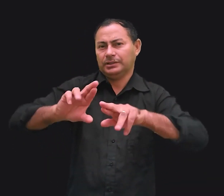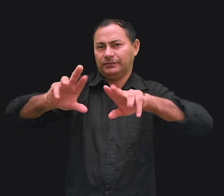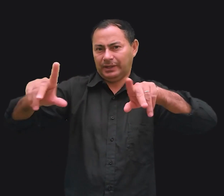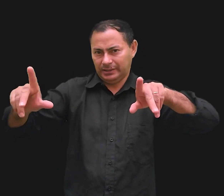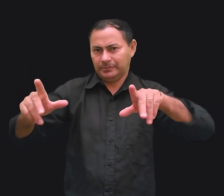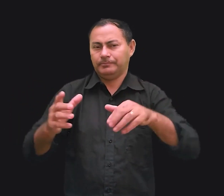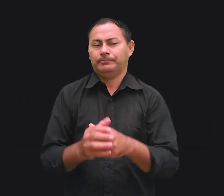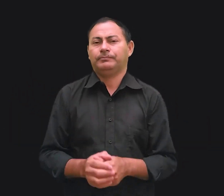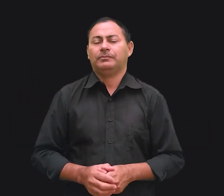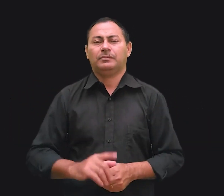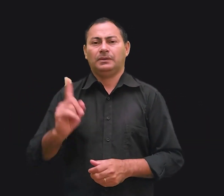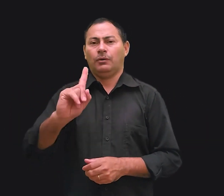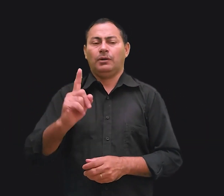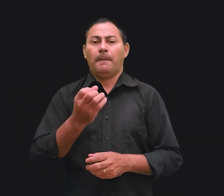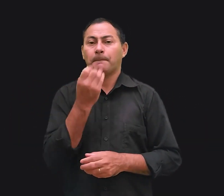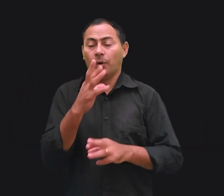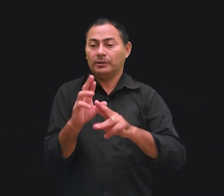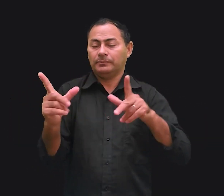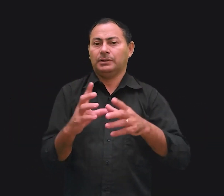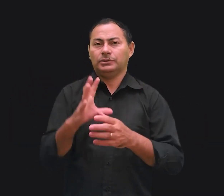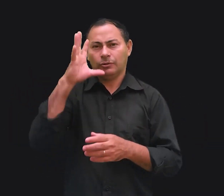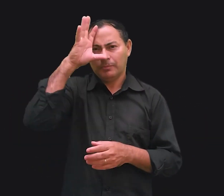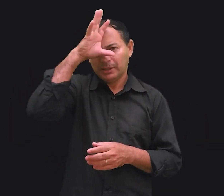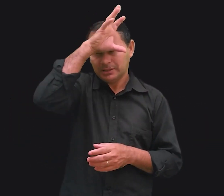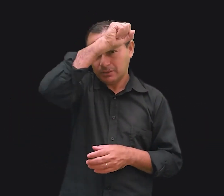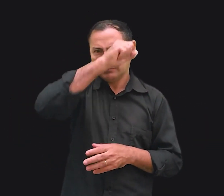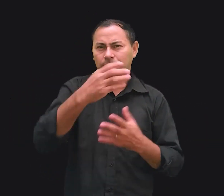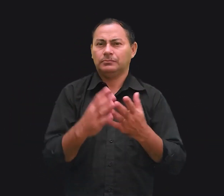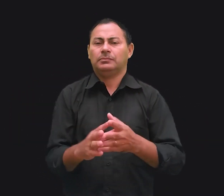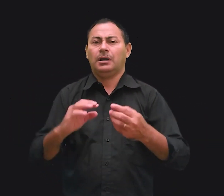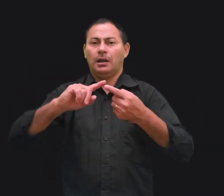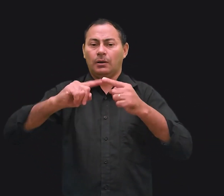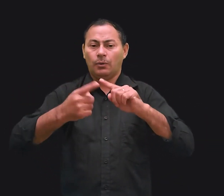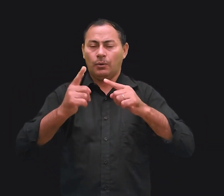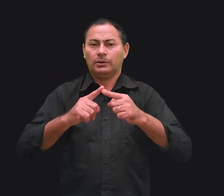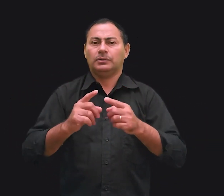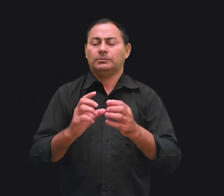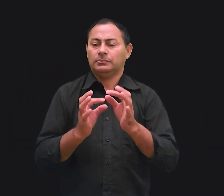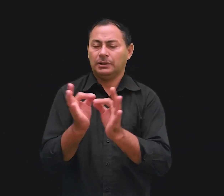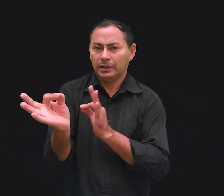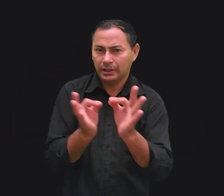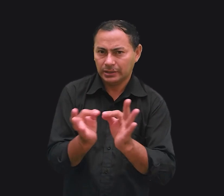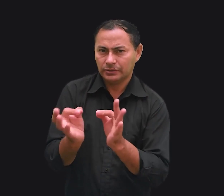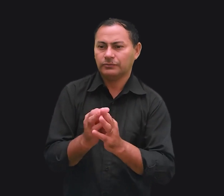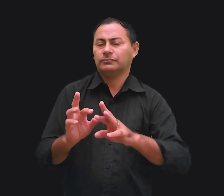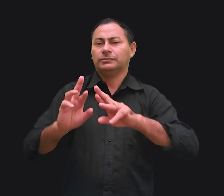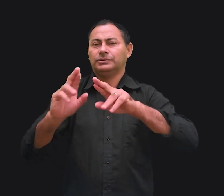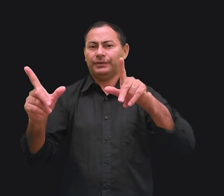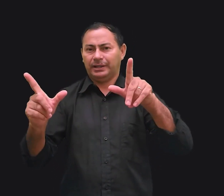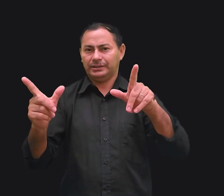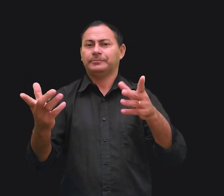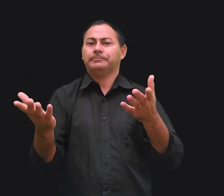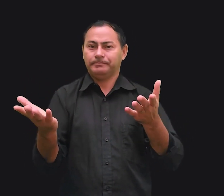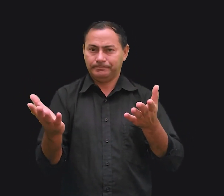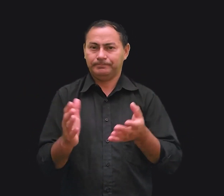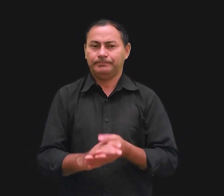solucionam diferenças. Não é uma boa definição de compreensão? Acordos que solucionam